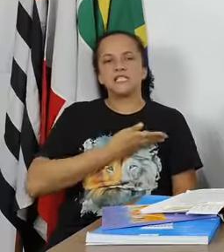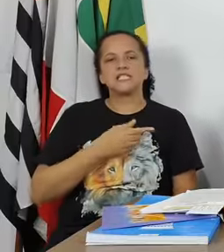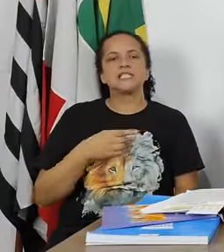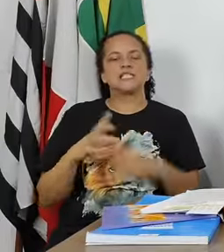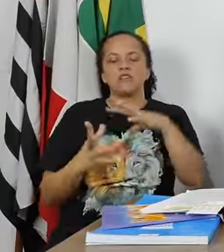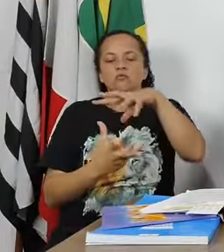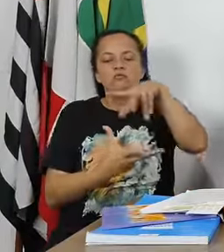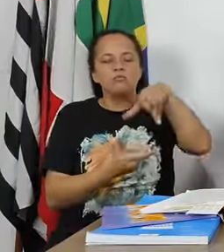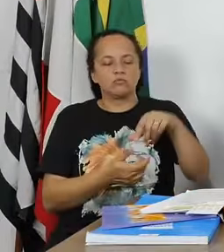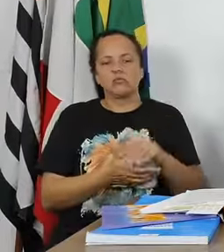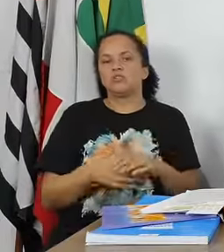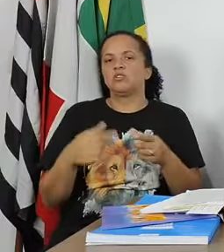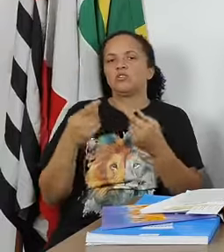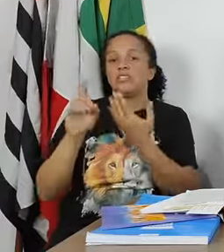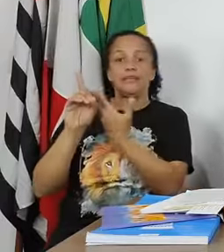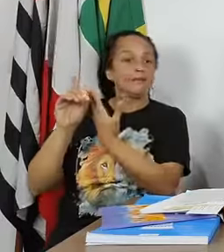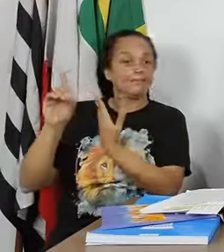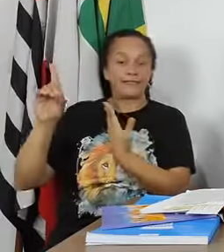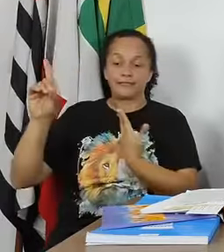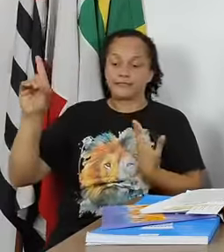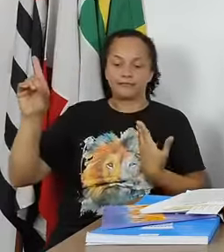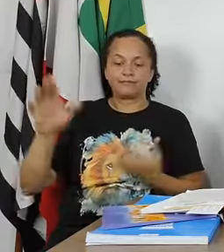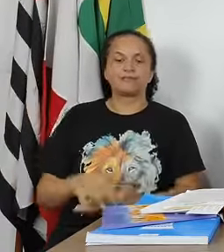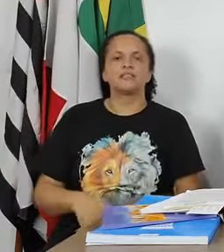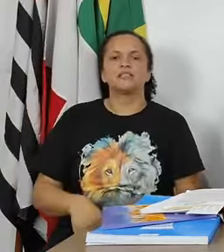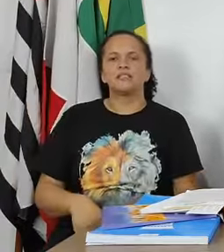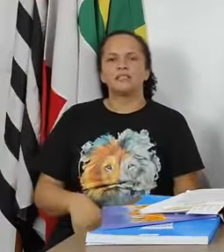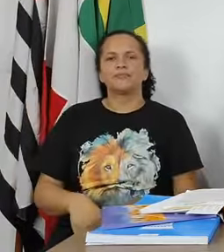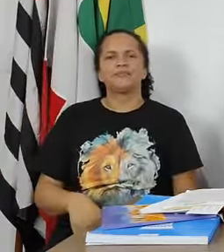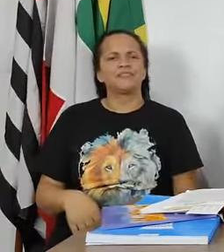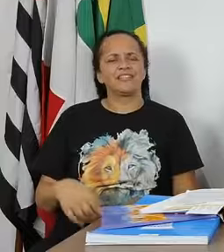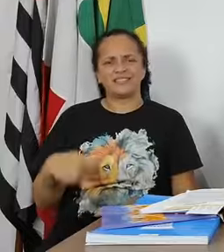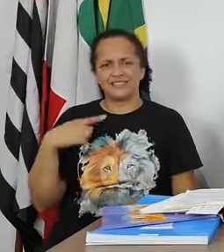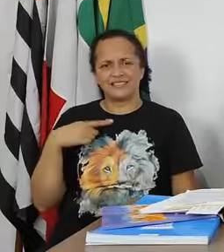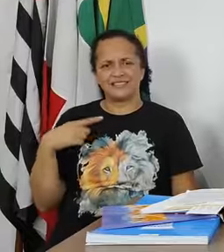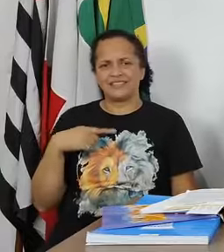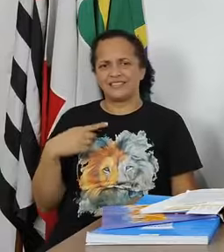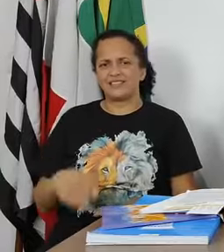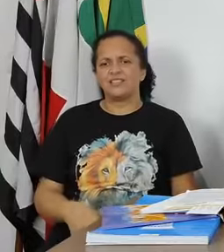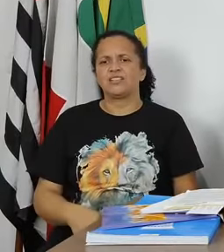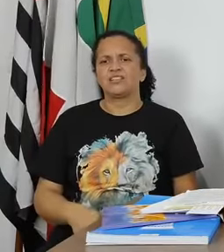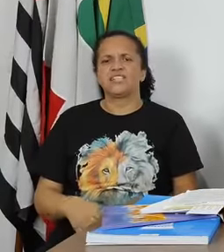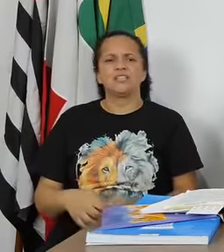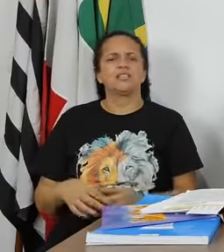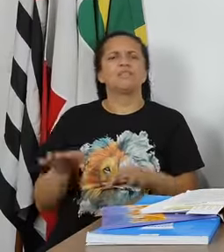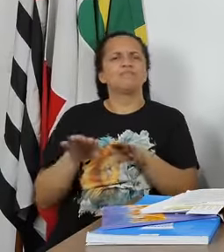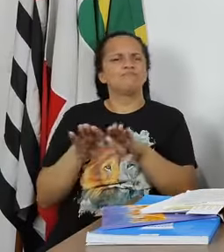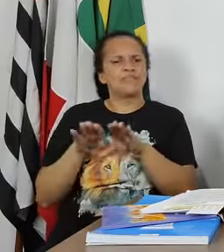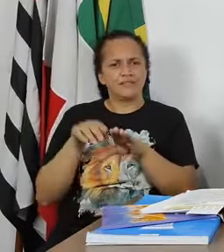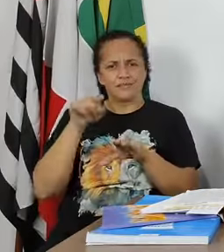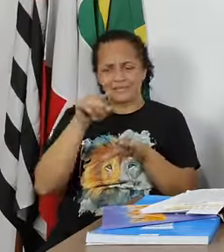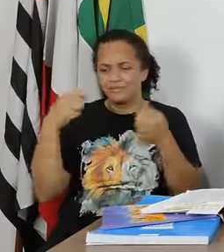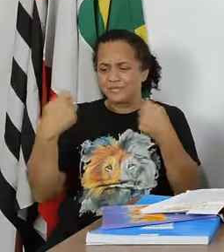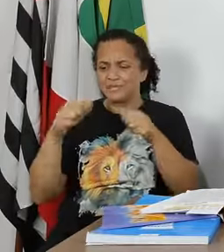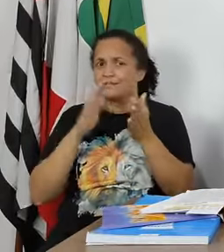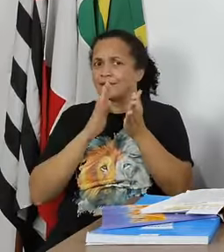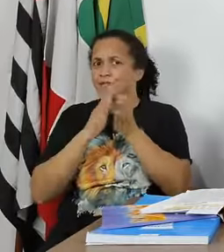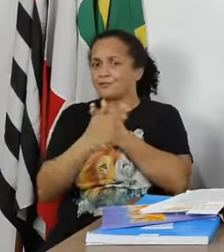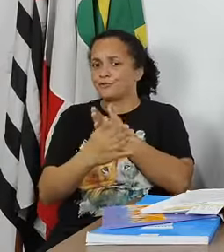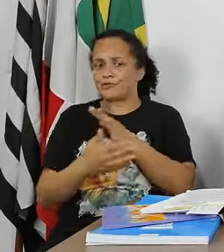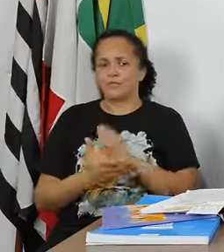Deus, tendo forma de piedade, negando-lhe, entretanto, o poder. Foge também desse. Pois